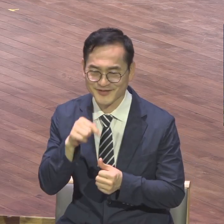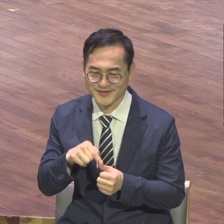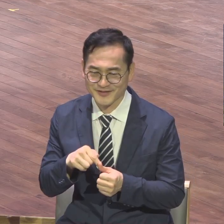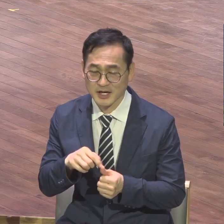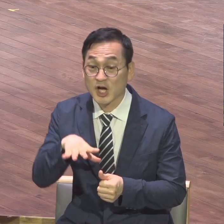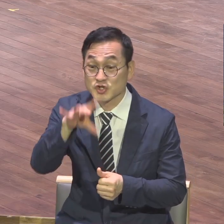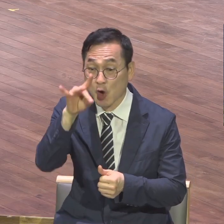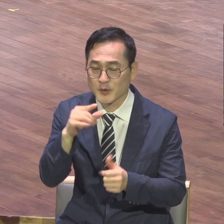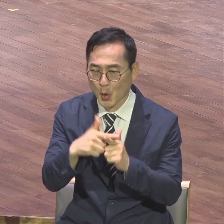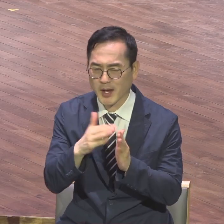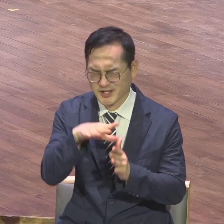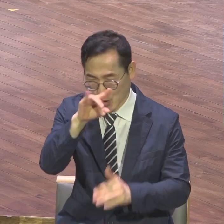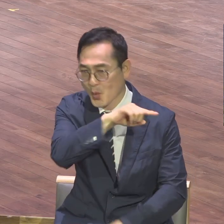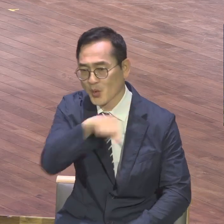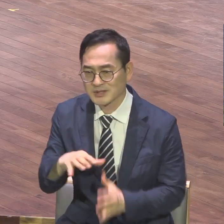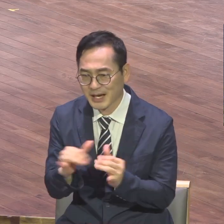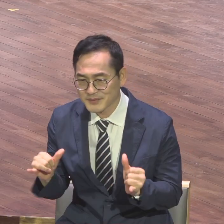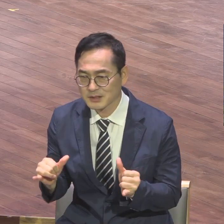소신자 왔다 하지 마세요.